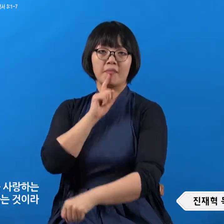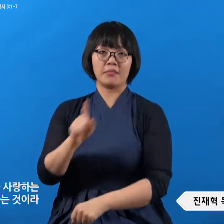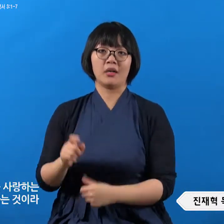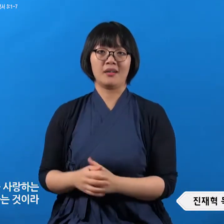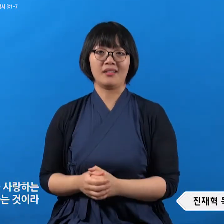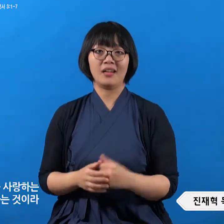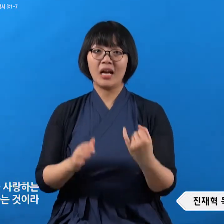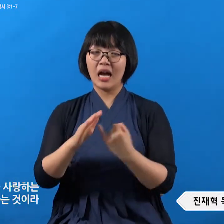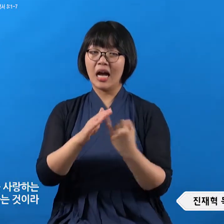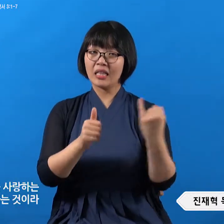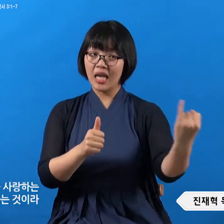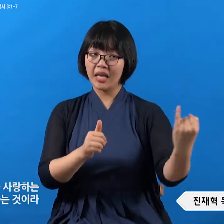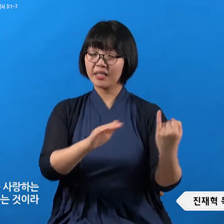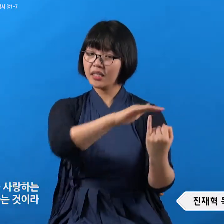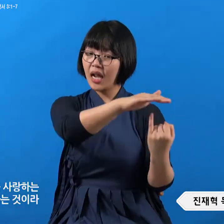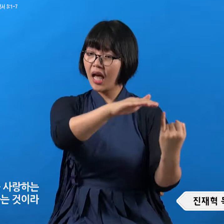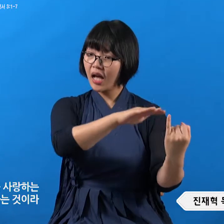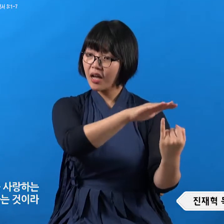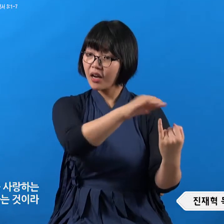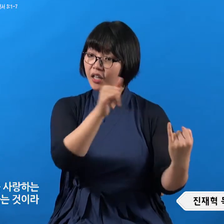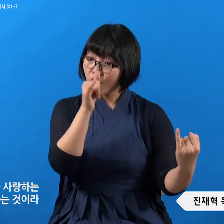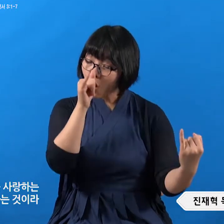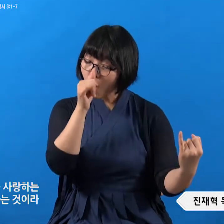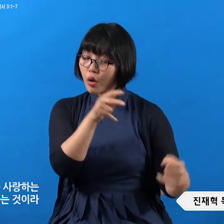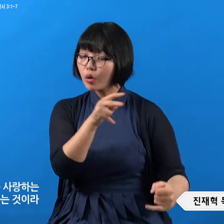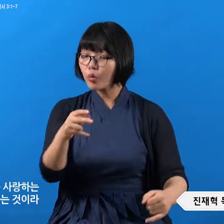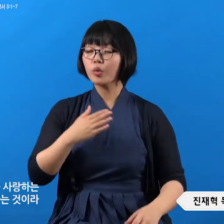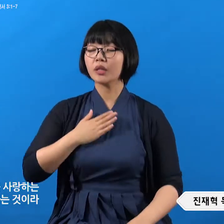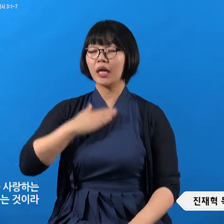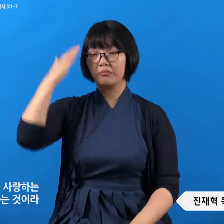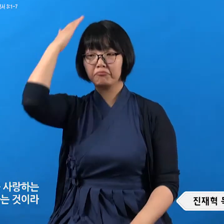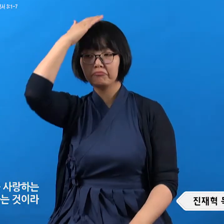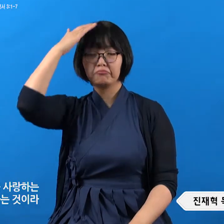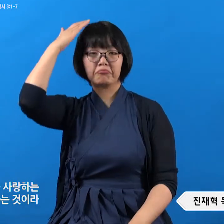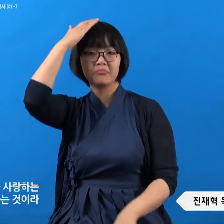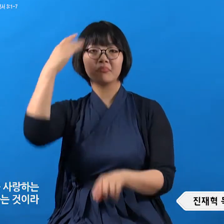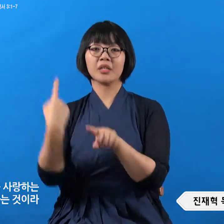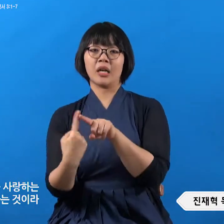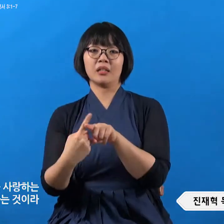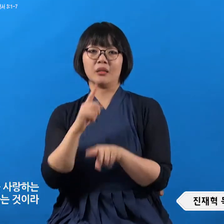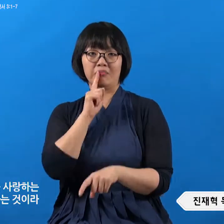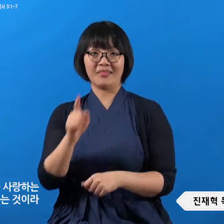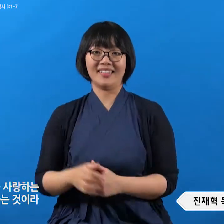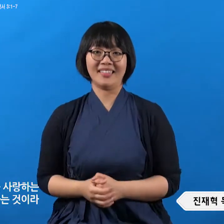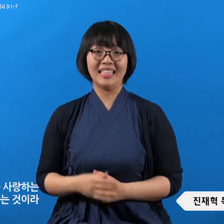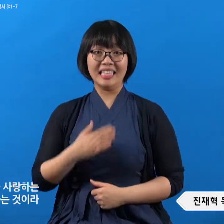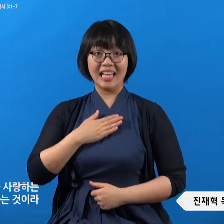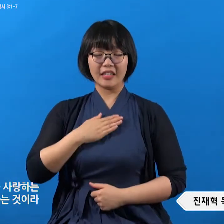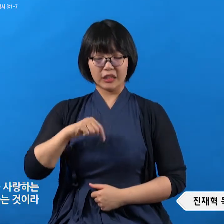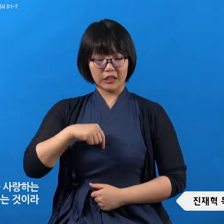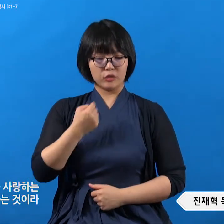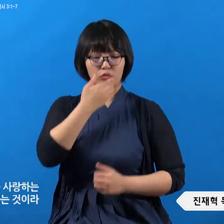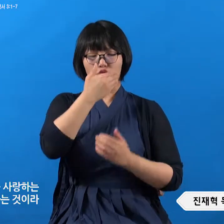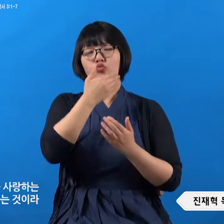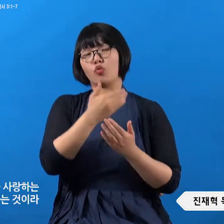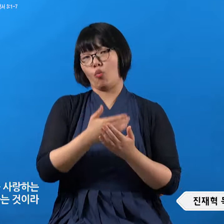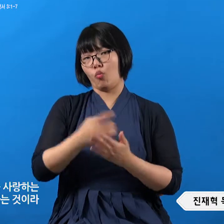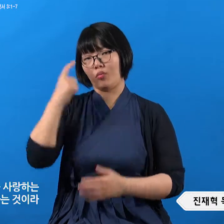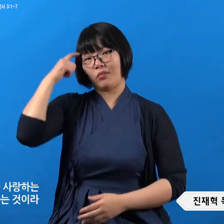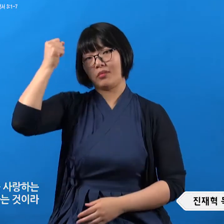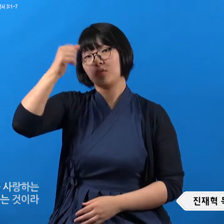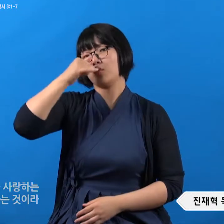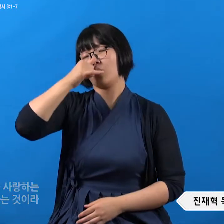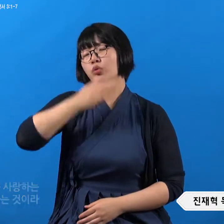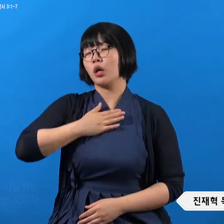할지니 자기 아내를 사랑하는 자는 자기를 사랑하는 것이라. 우리가 얼마나 우리 자신을 중요하게